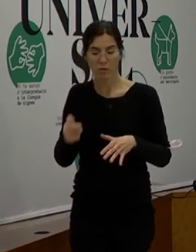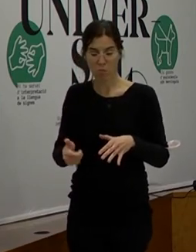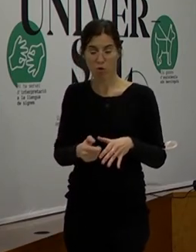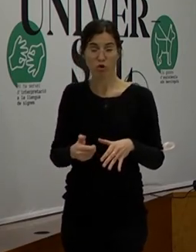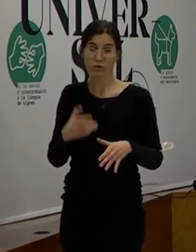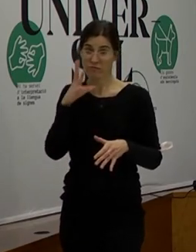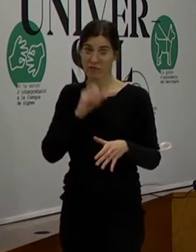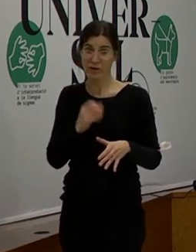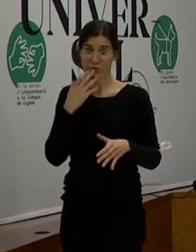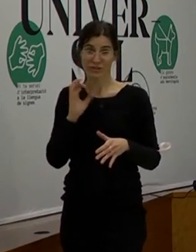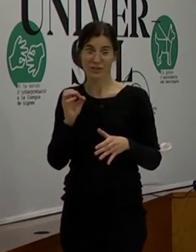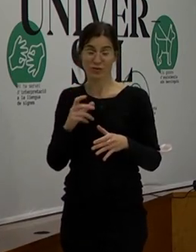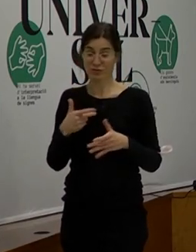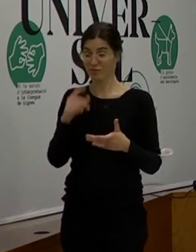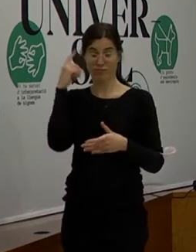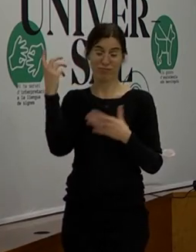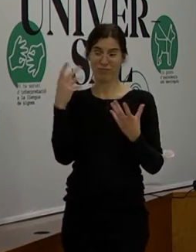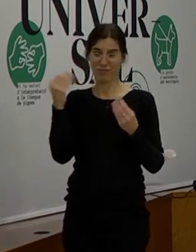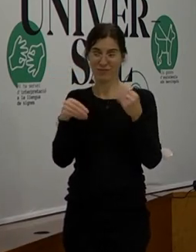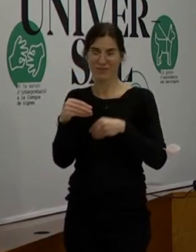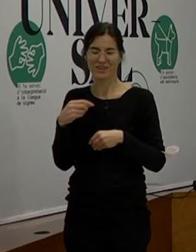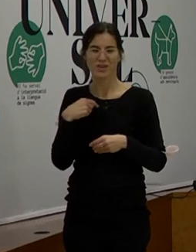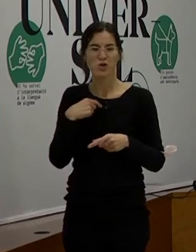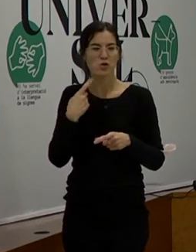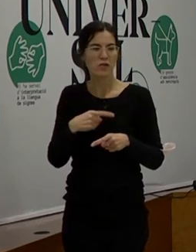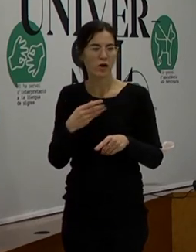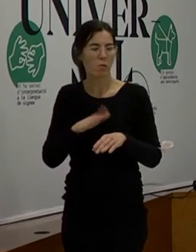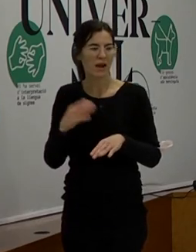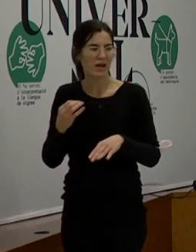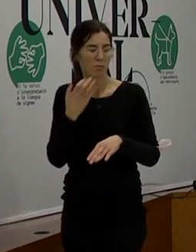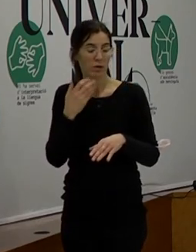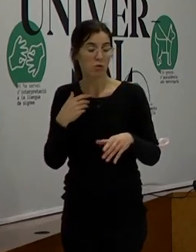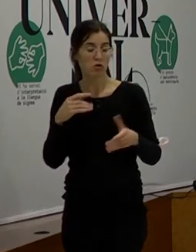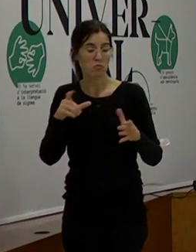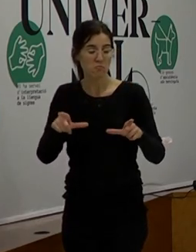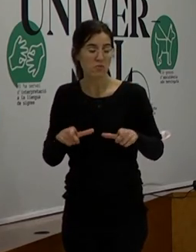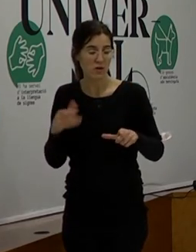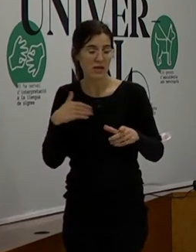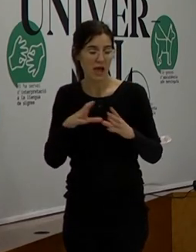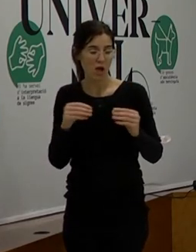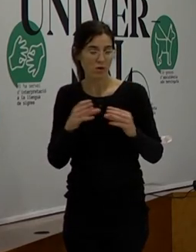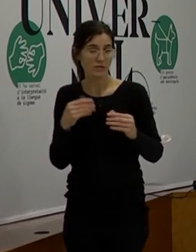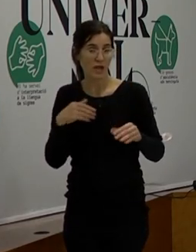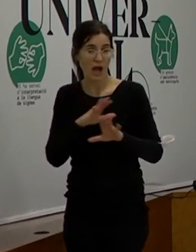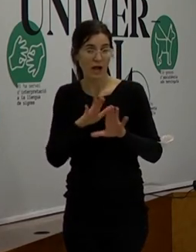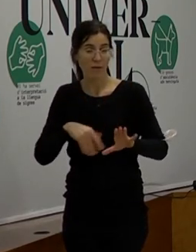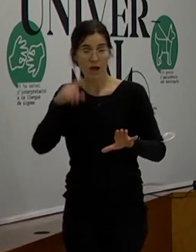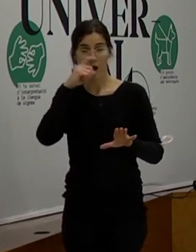no el tortazo es espectacular, ¿vale? I per què la tinc? Pues perquè quan vaig acabar la carrera, allà per l'any